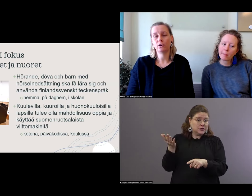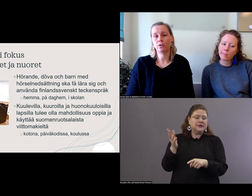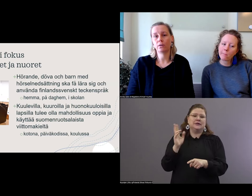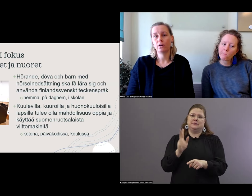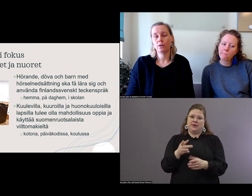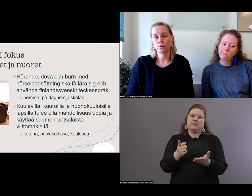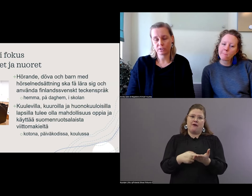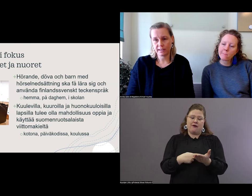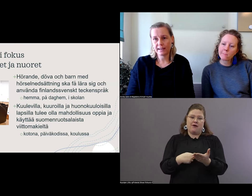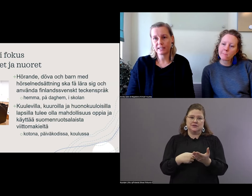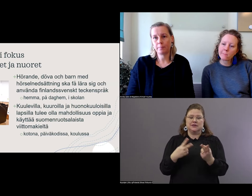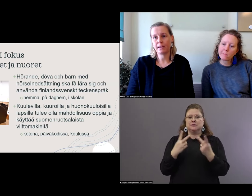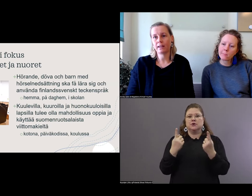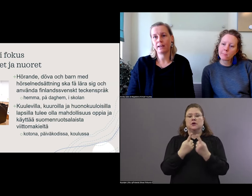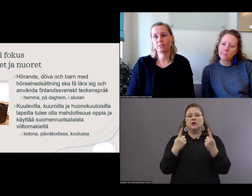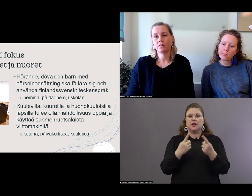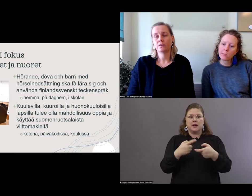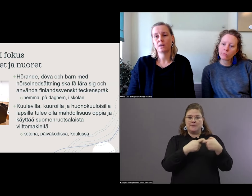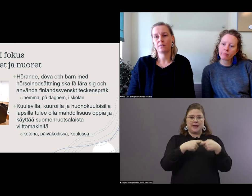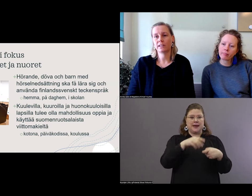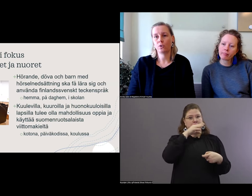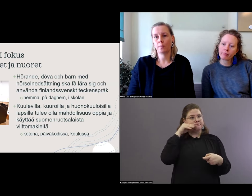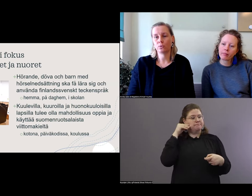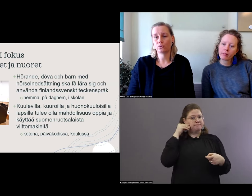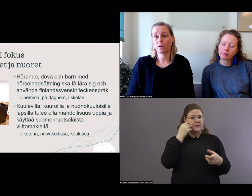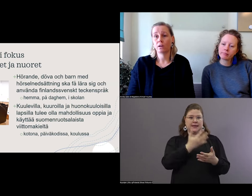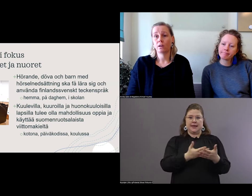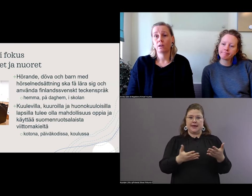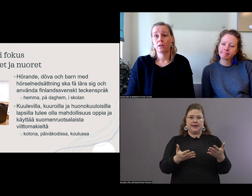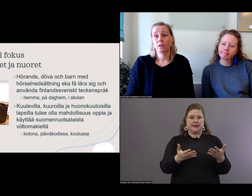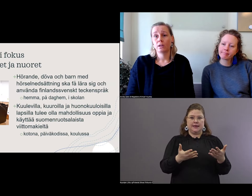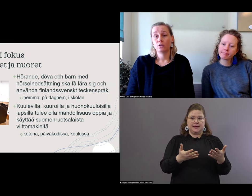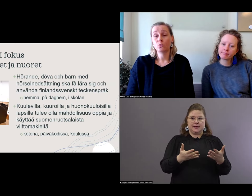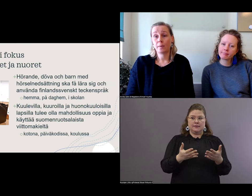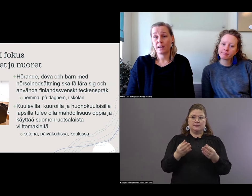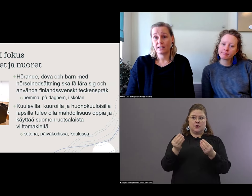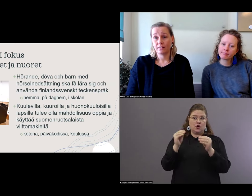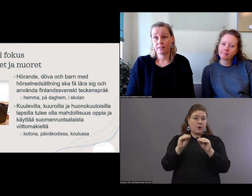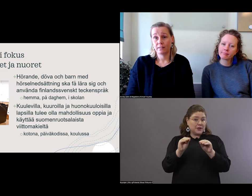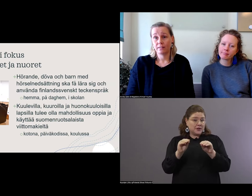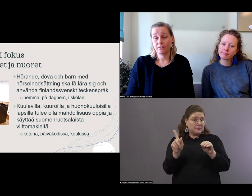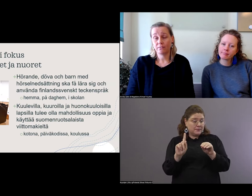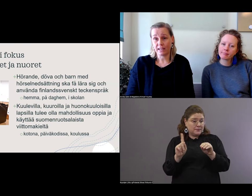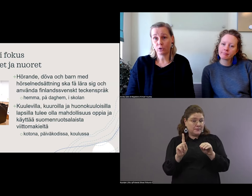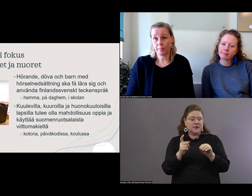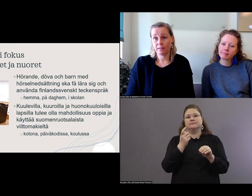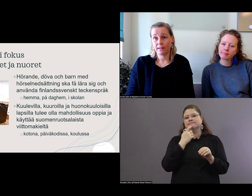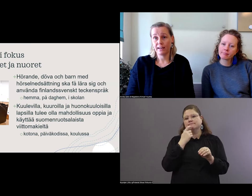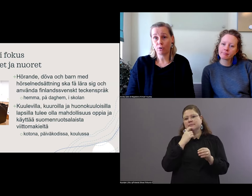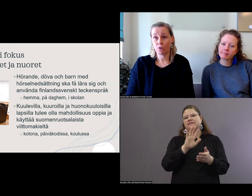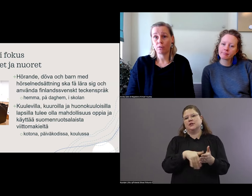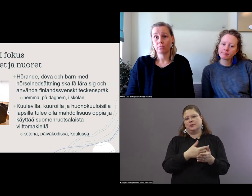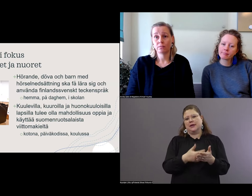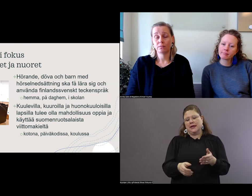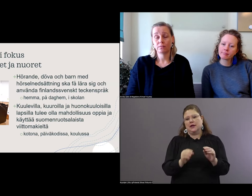tilanteet, jolloin ruotsinkieliset perheet saavatkin opetusta suomalaisin viittomiin,